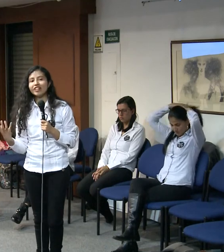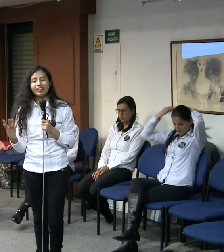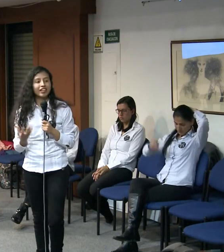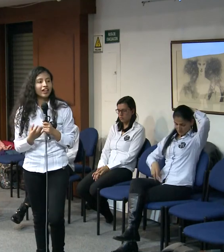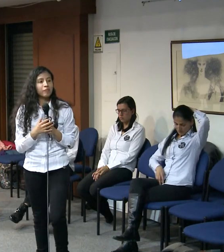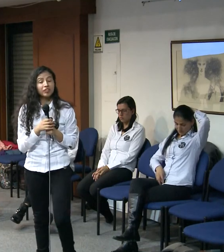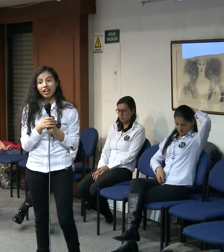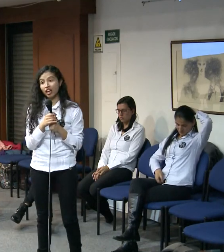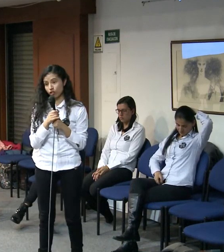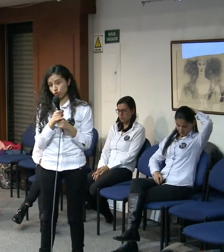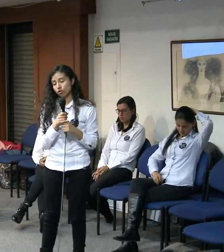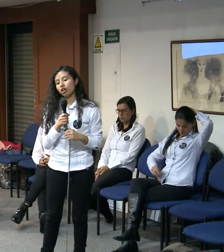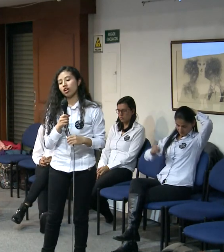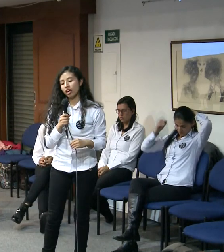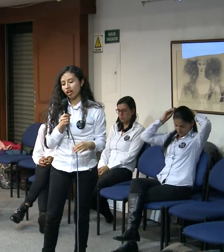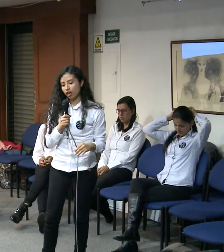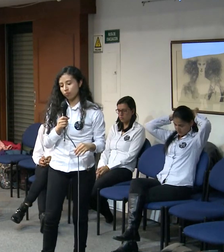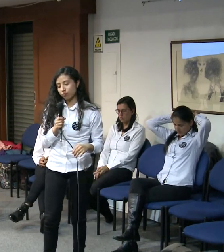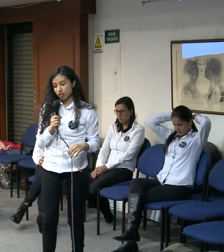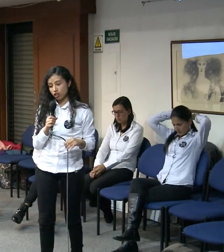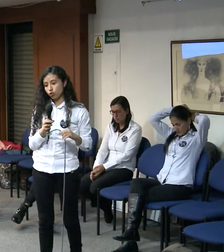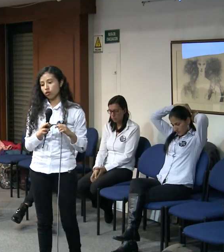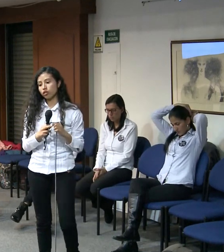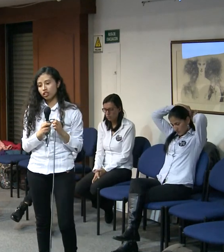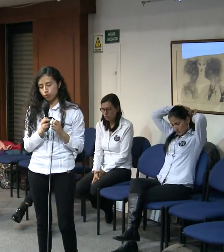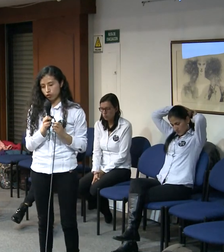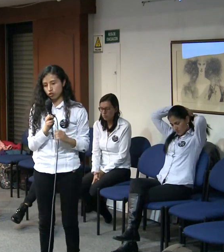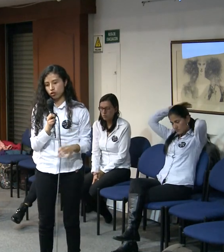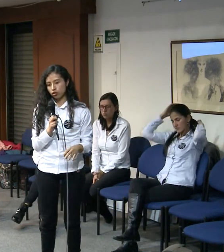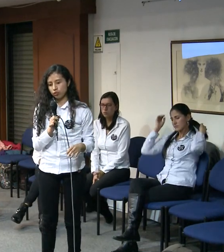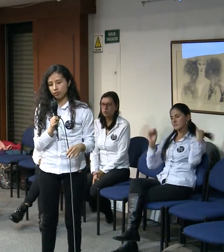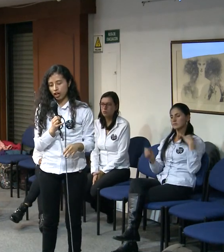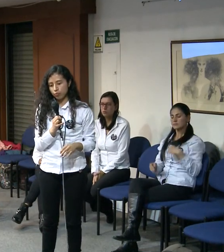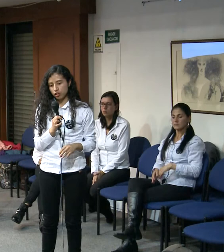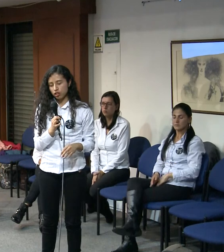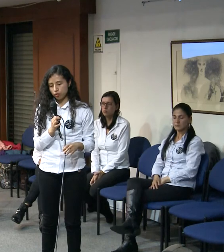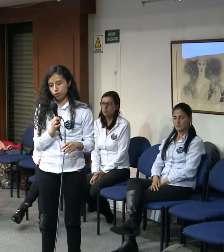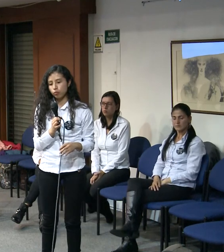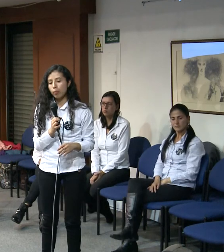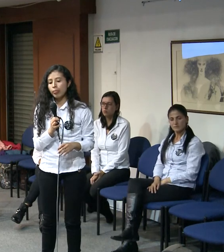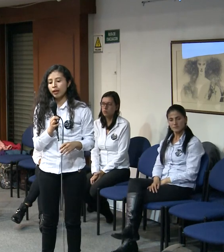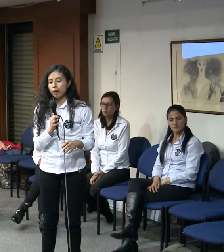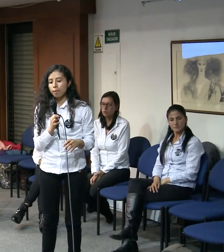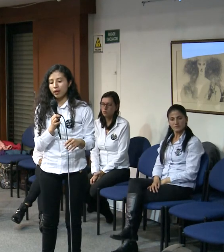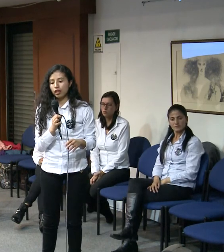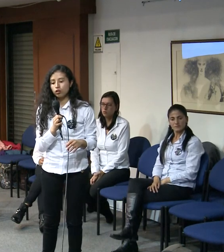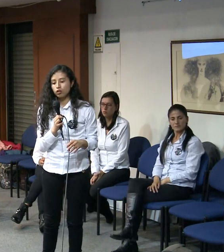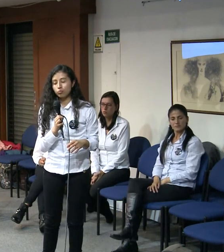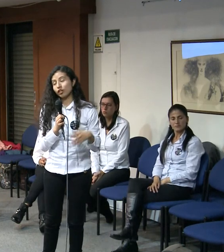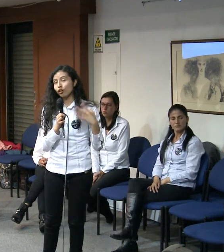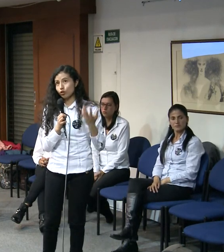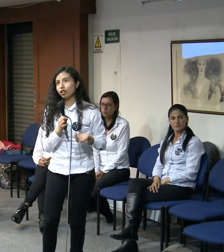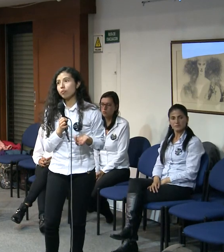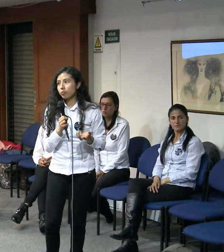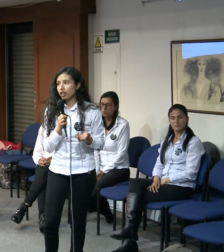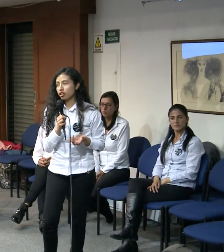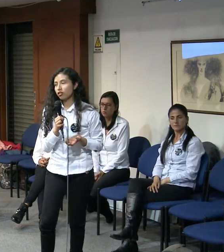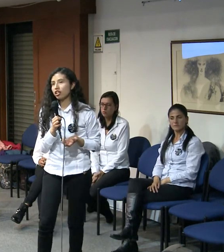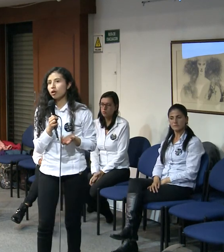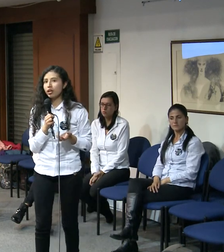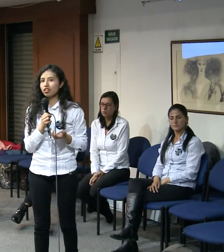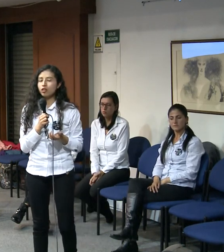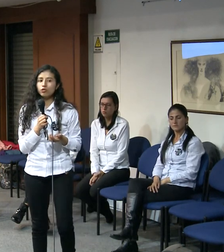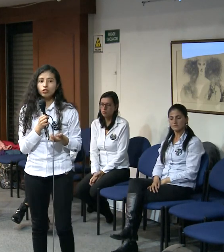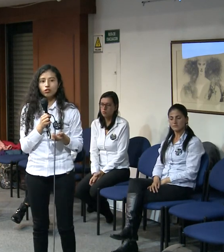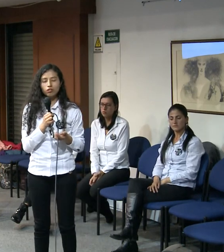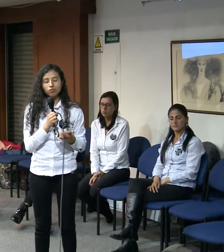a meterse en el campo del saber de ellos. Sí hubo indisposición al principio, pero bueno, incluso la primera